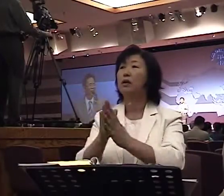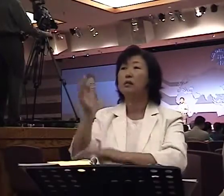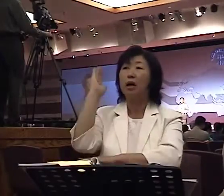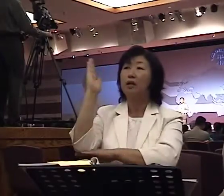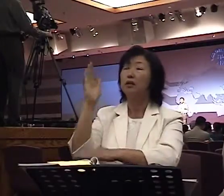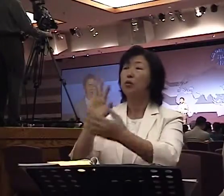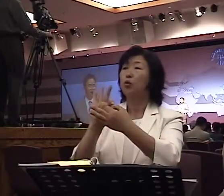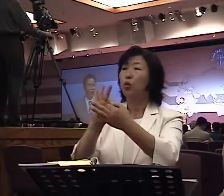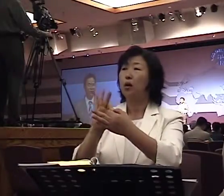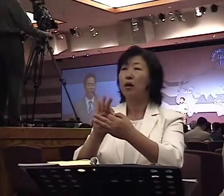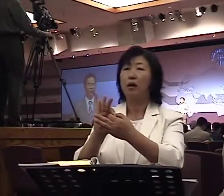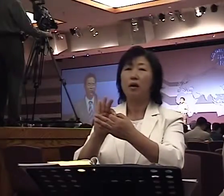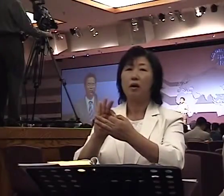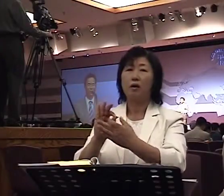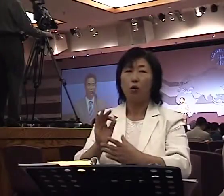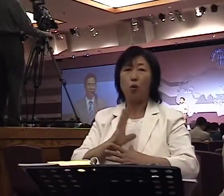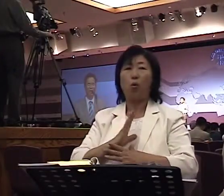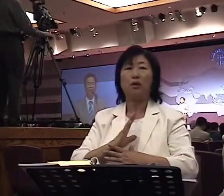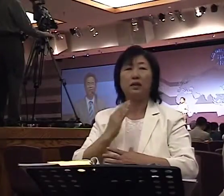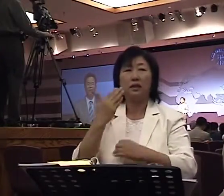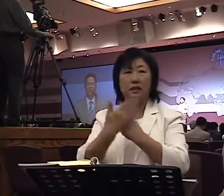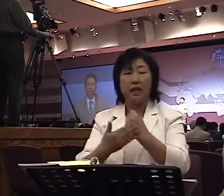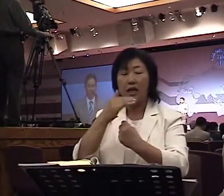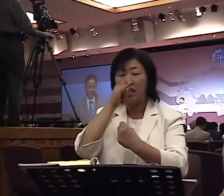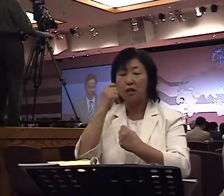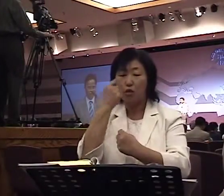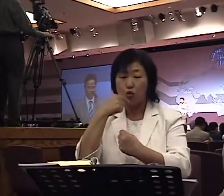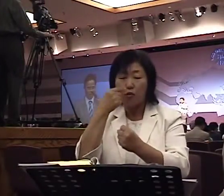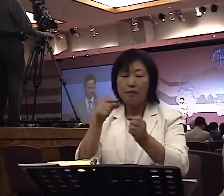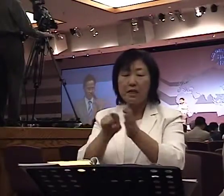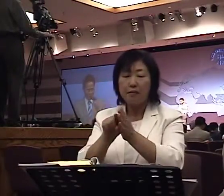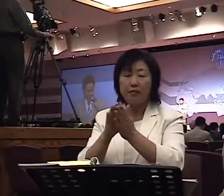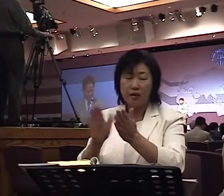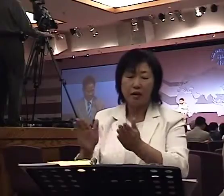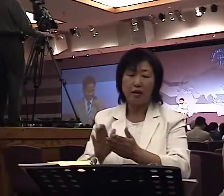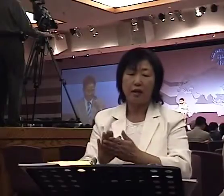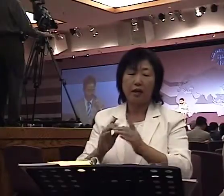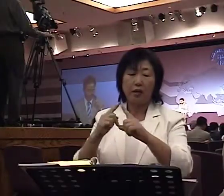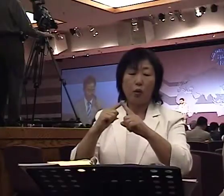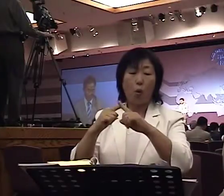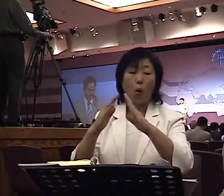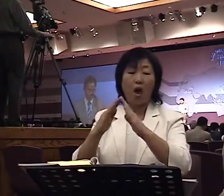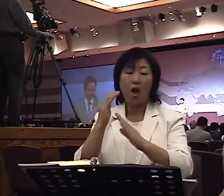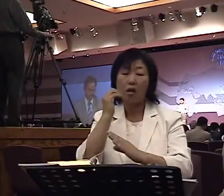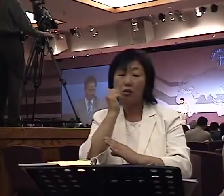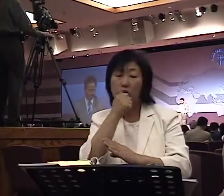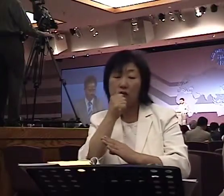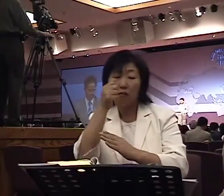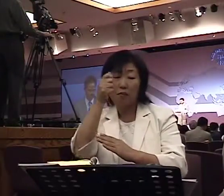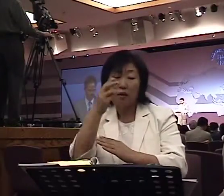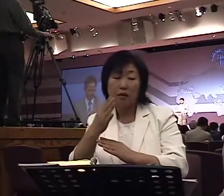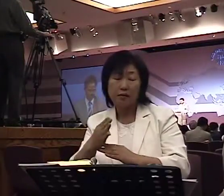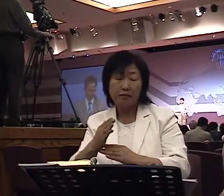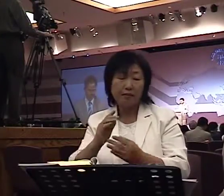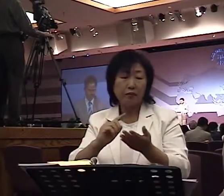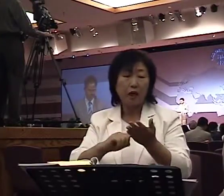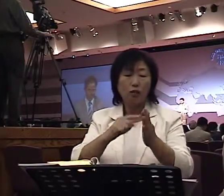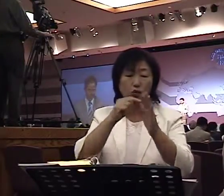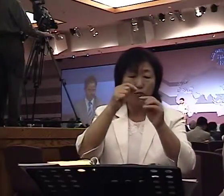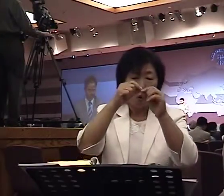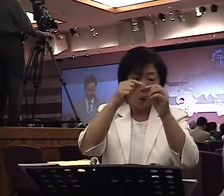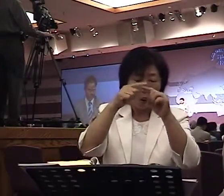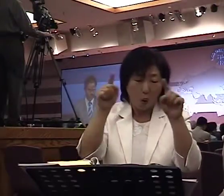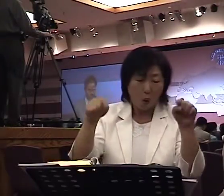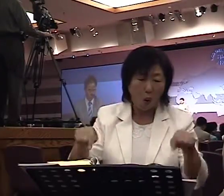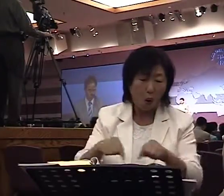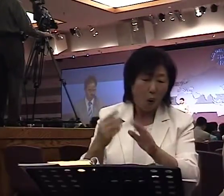통한 놀라운 은혜가 있을 줄로 믿습니다. 교회 소식 몇 가지 알려드리겠습니다. 주보 한번 보시겠습니다. 교회